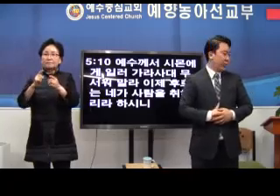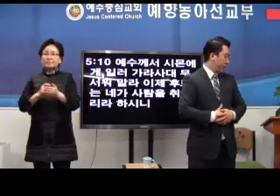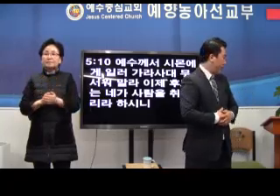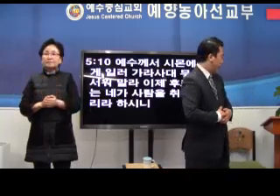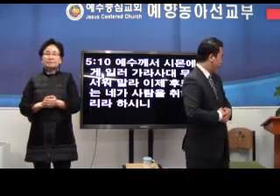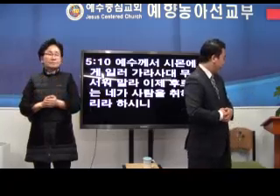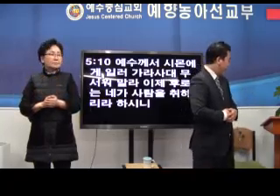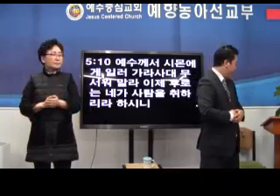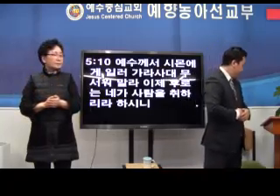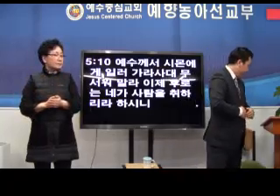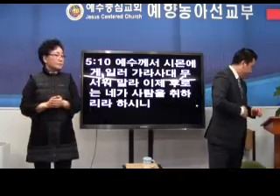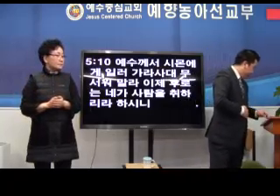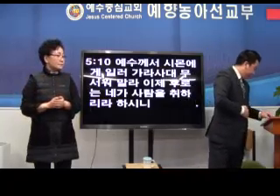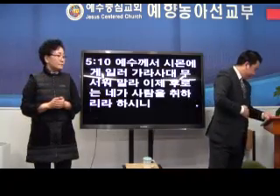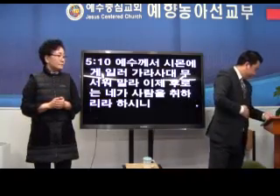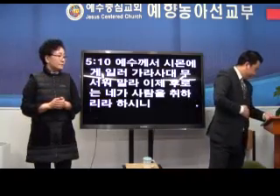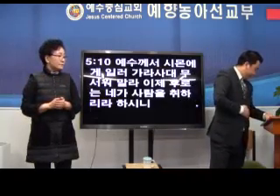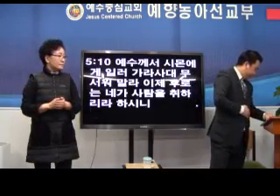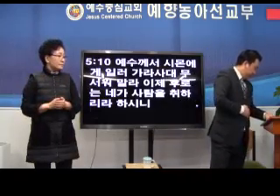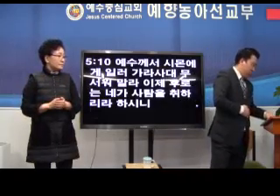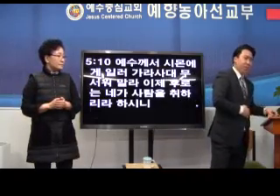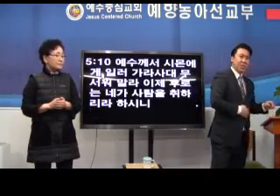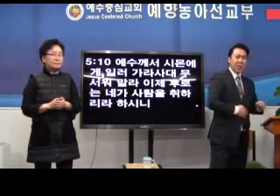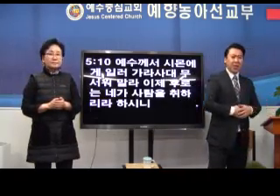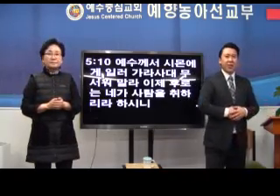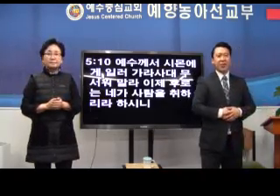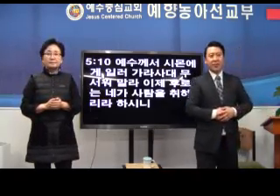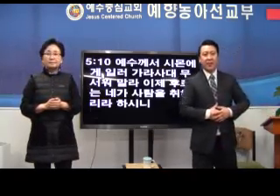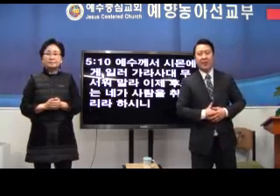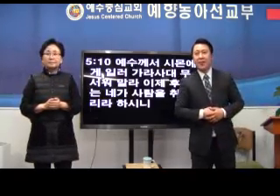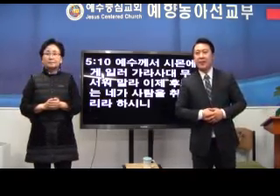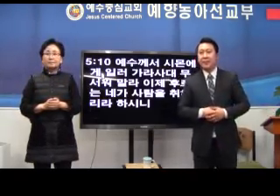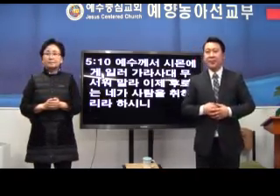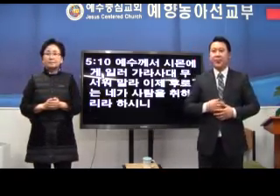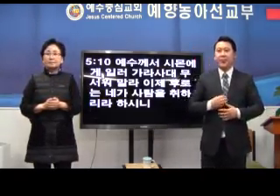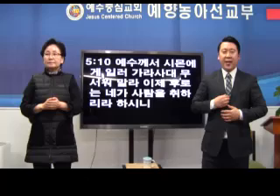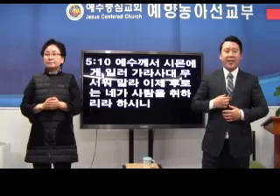이 말씀이 맞나요? 31절. 예.